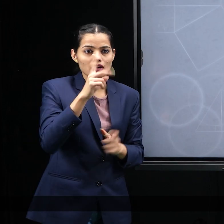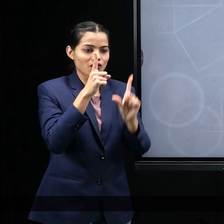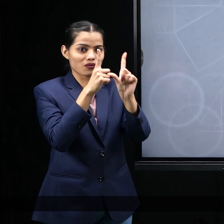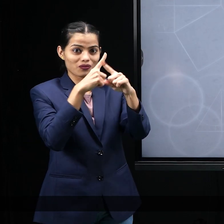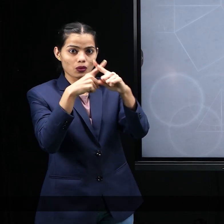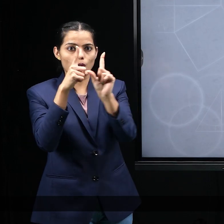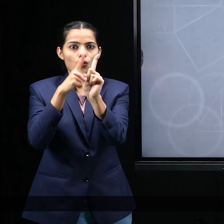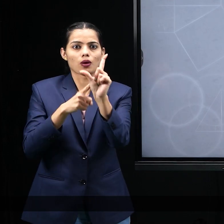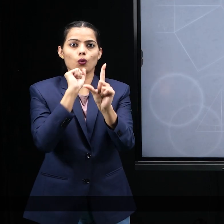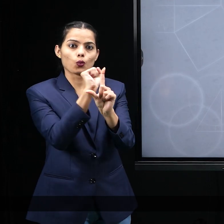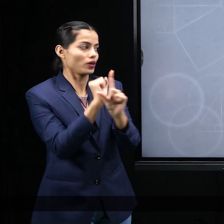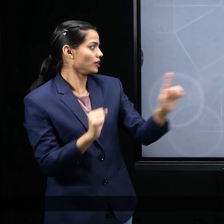चर,